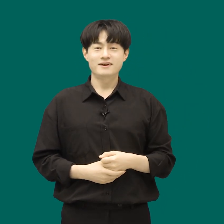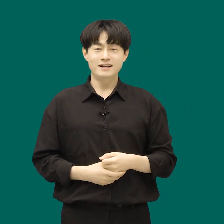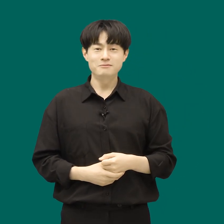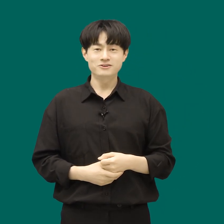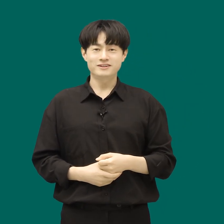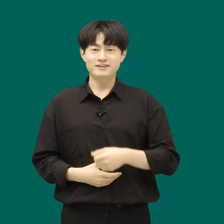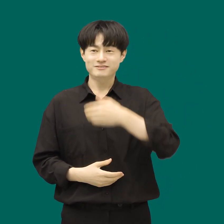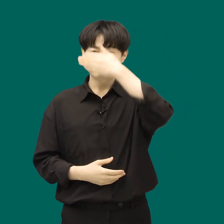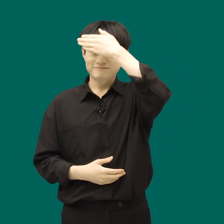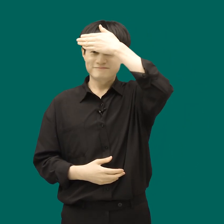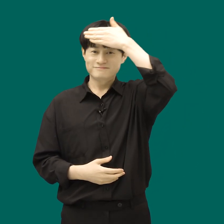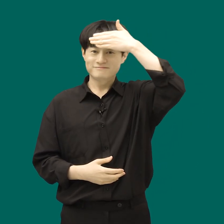할머니.